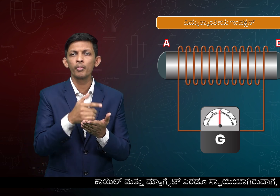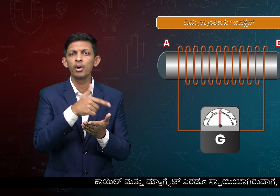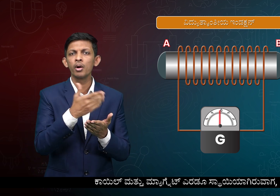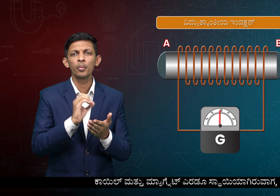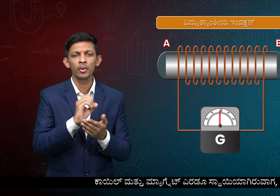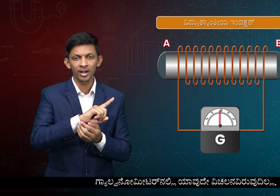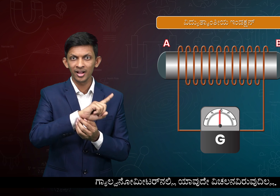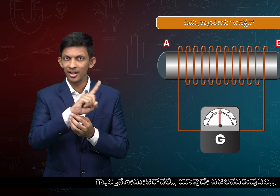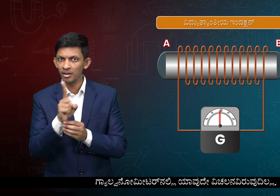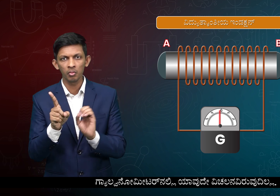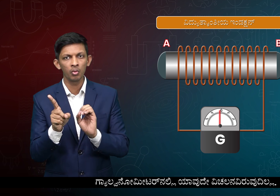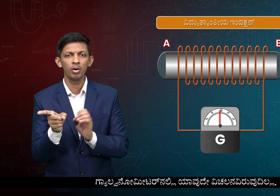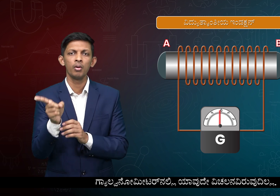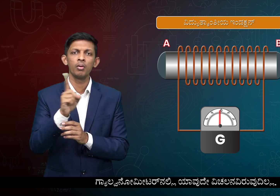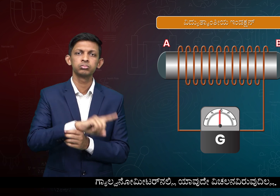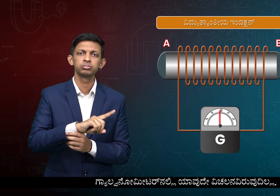ಸ್ಥಾಯಿಯಾಗಿರುವಾಗ